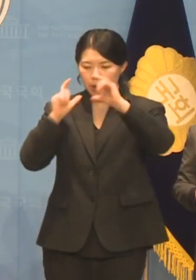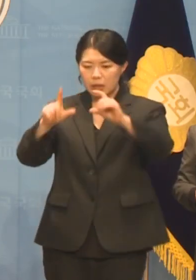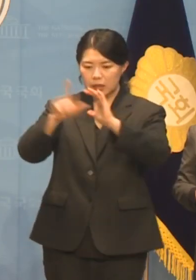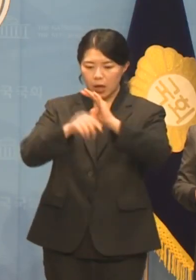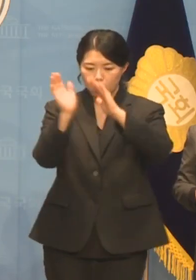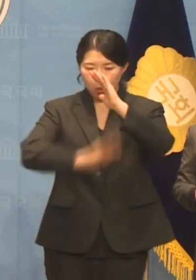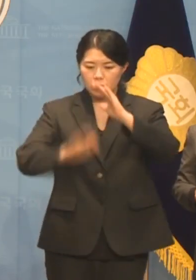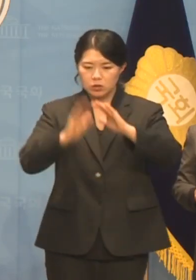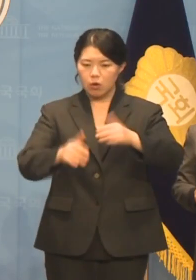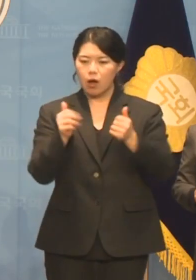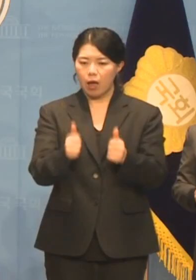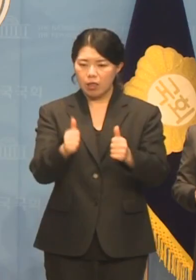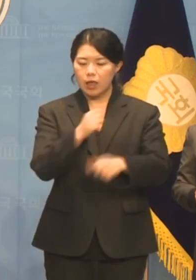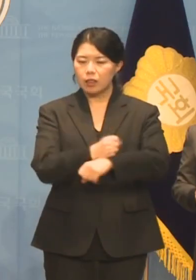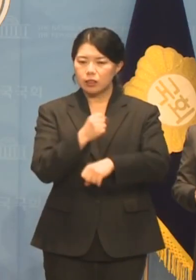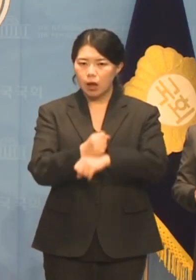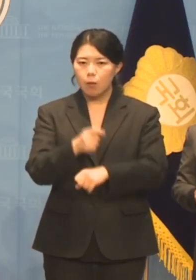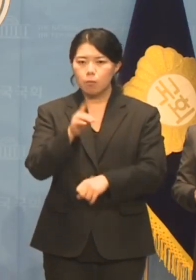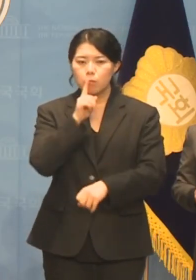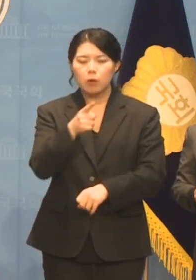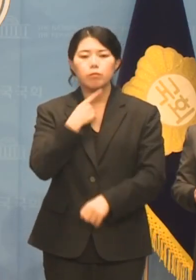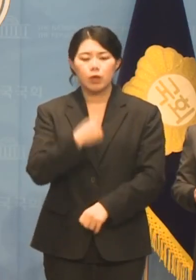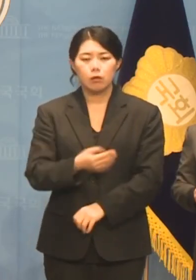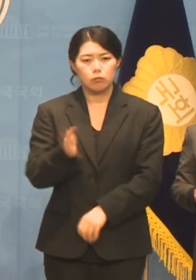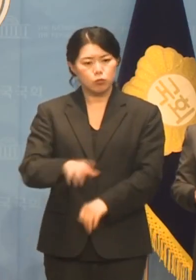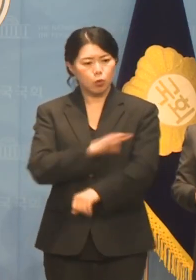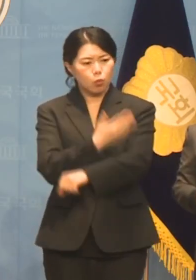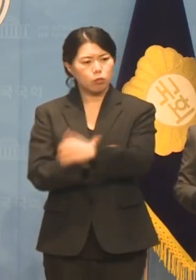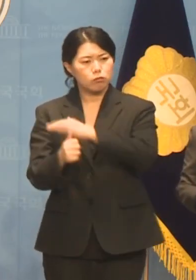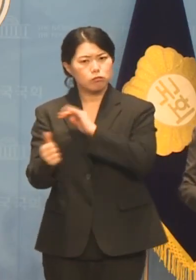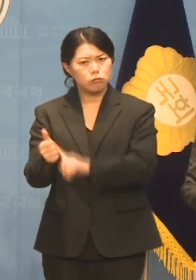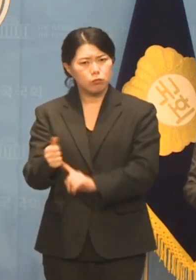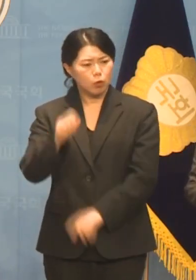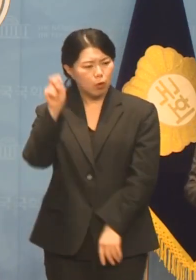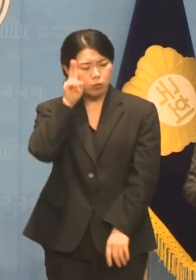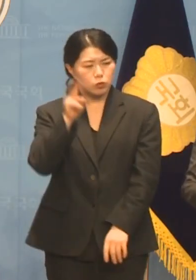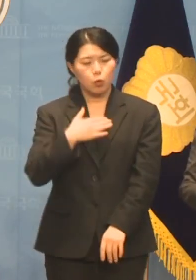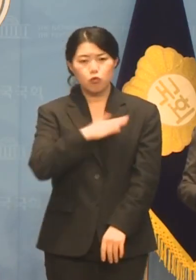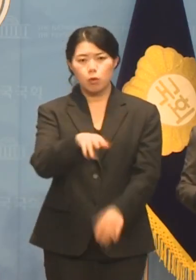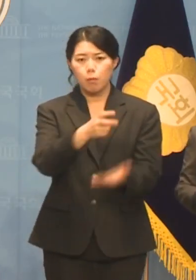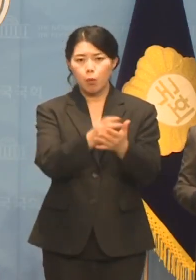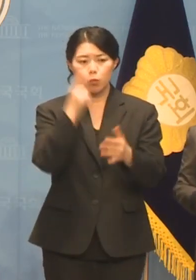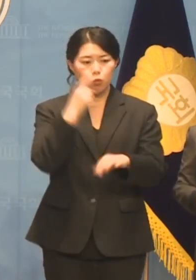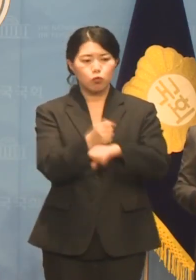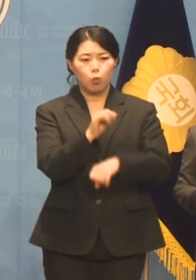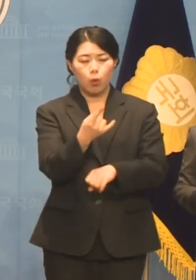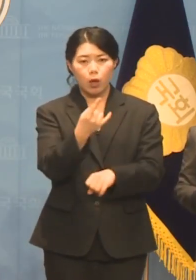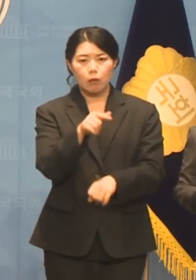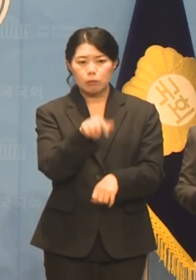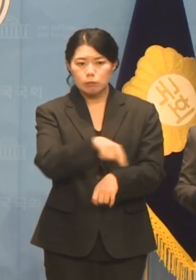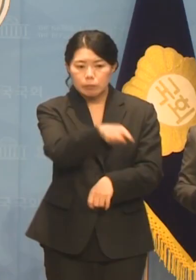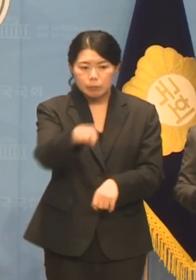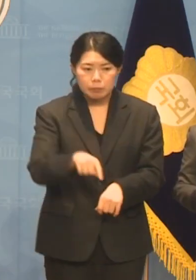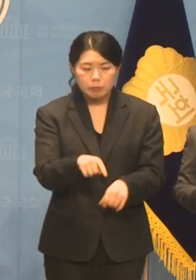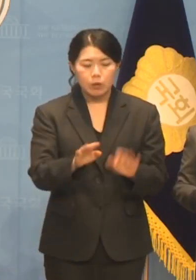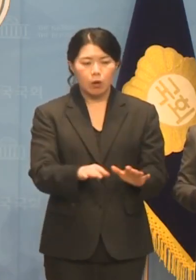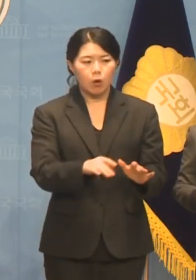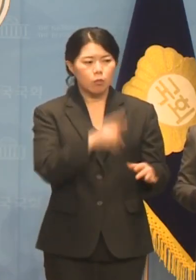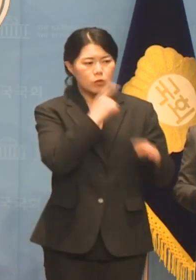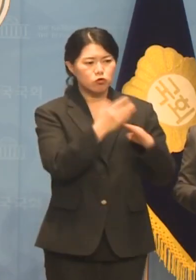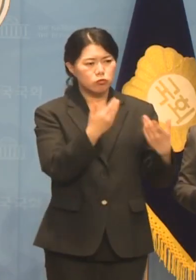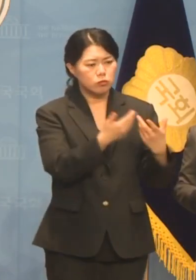평가했습니다. 그런데 이제 와서 권성동 원내대표는 우리법연구회 출신 법관들이 민주당과 카르텔이 있다고